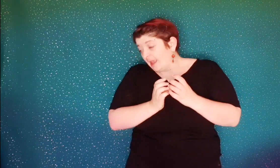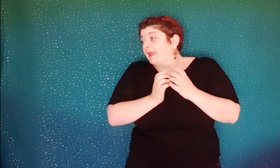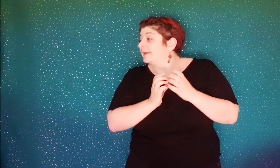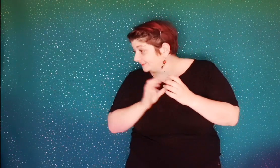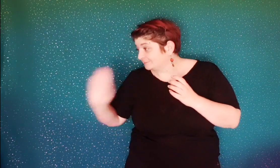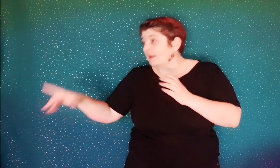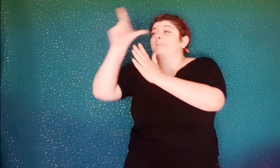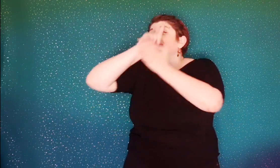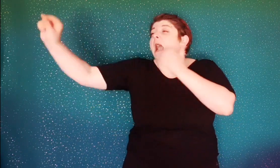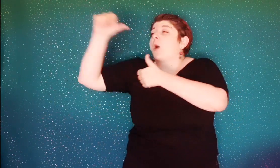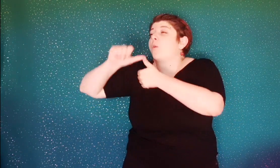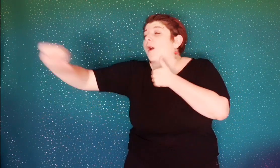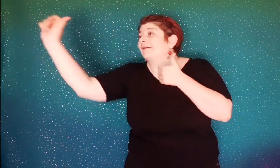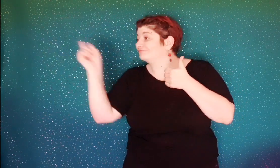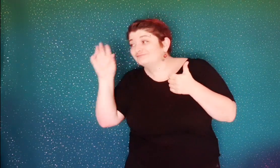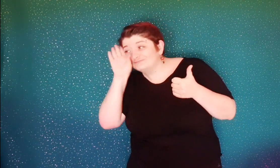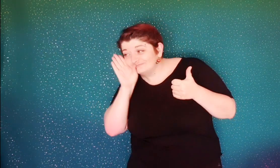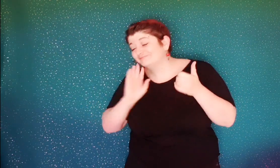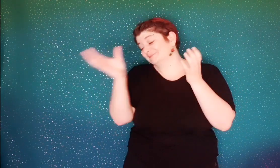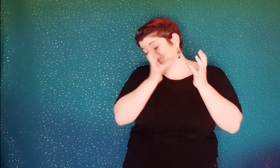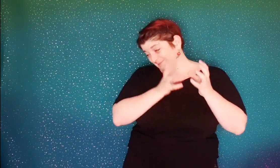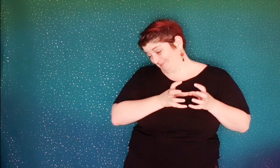Ne t'éloigne pas trop, lui répond sa maman.